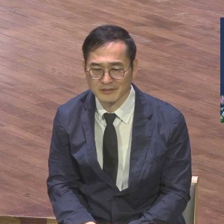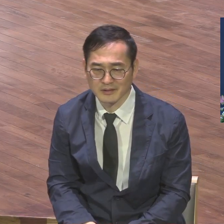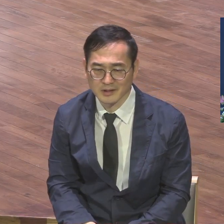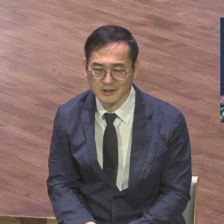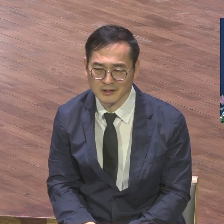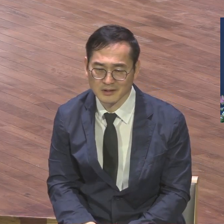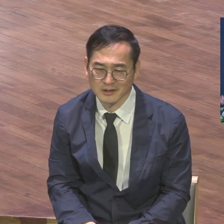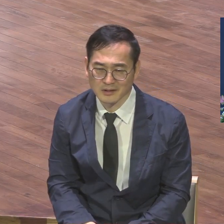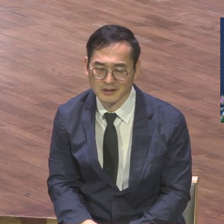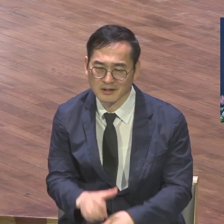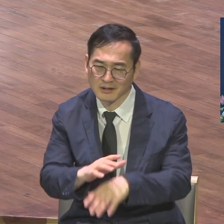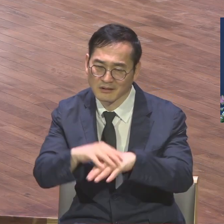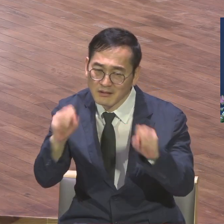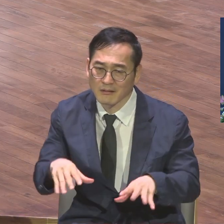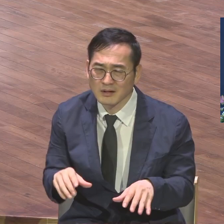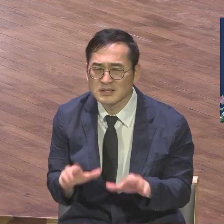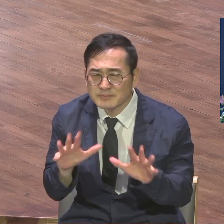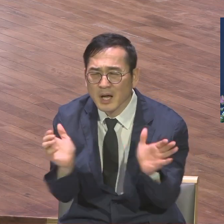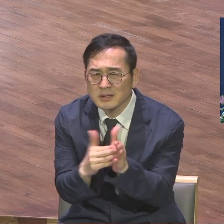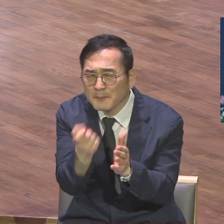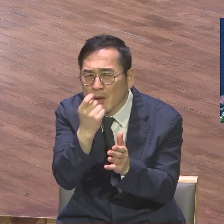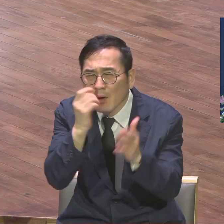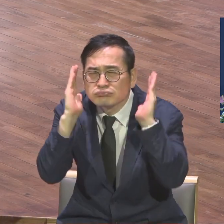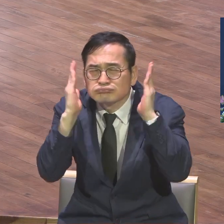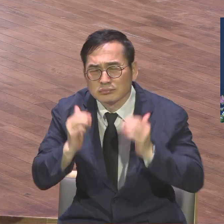이렇게 허무하고